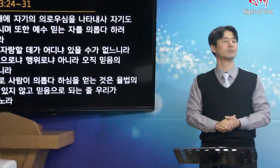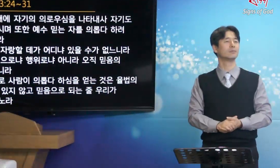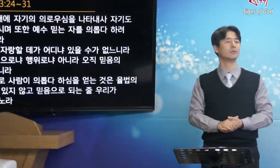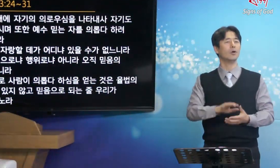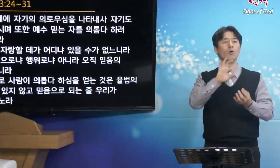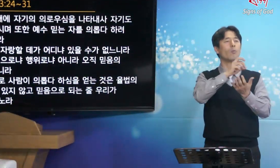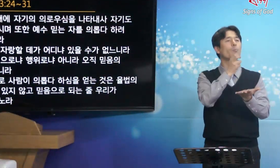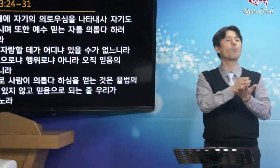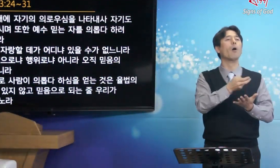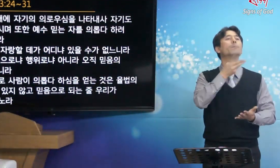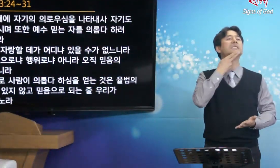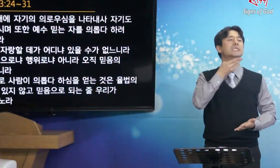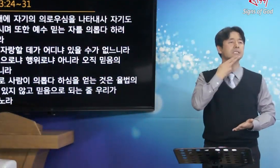이제는